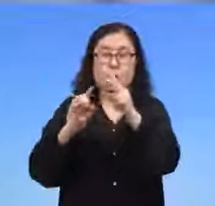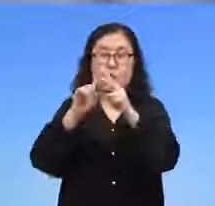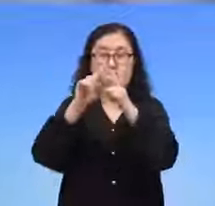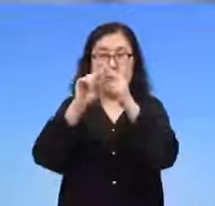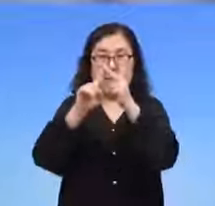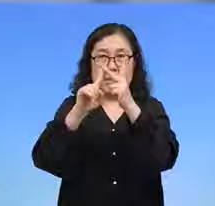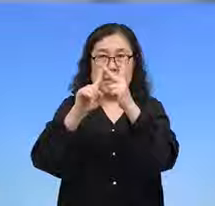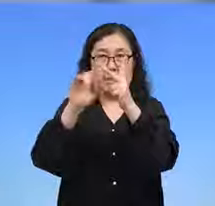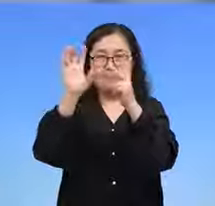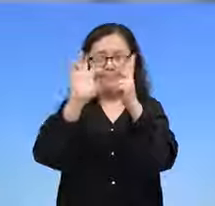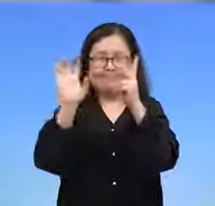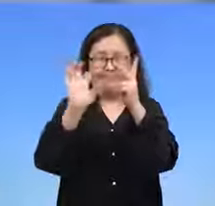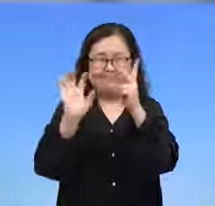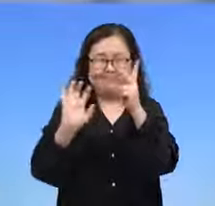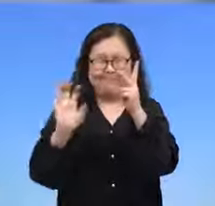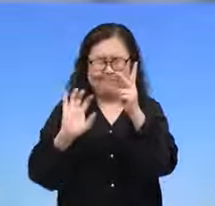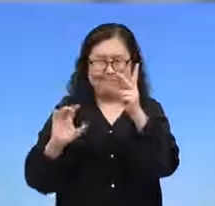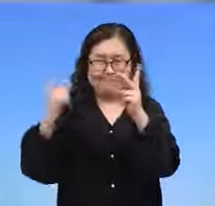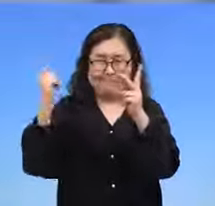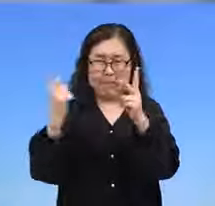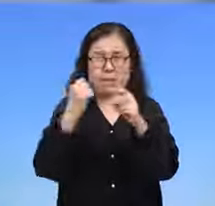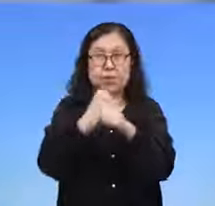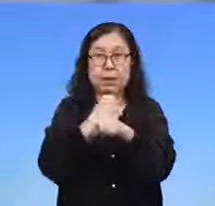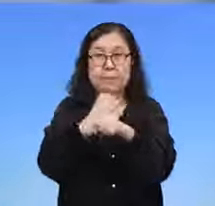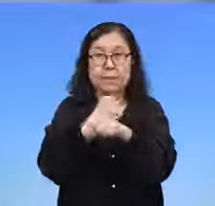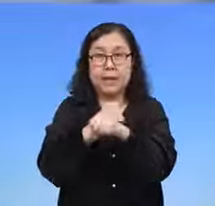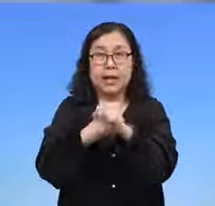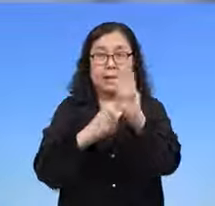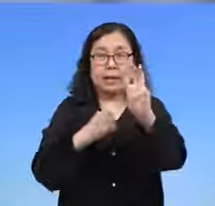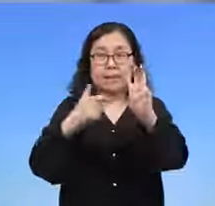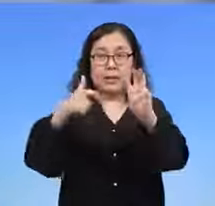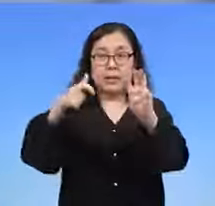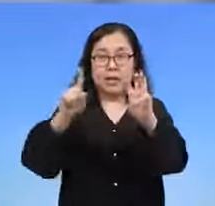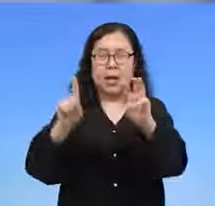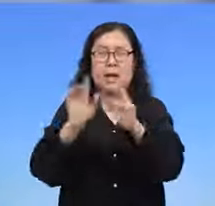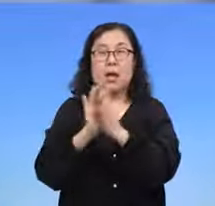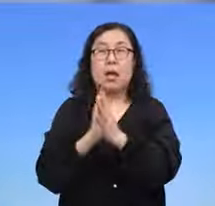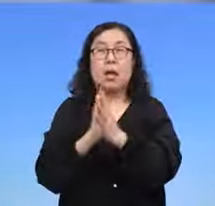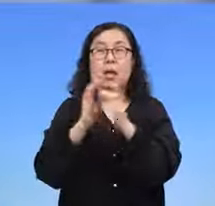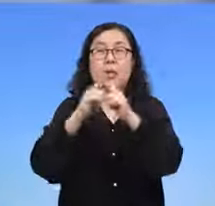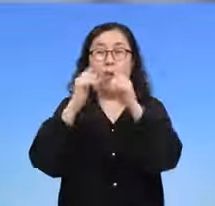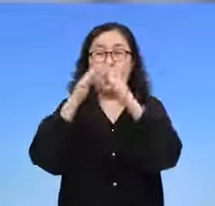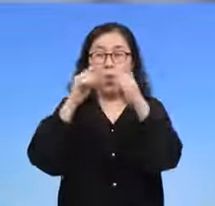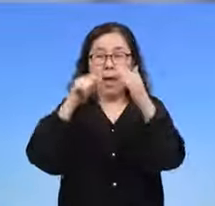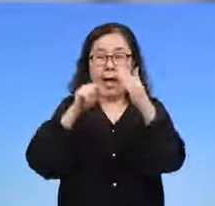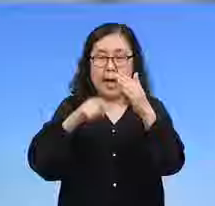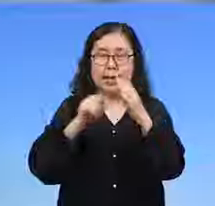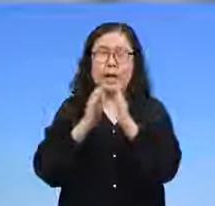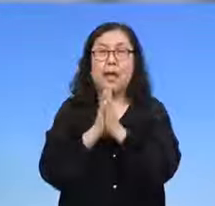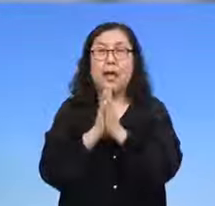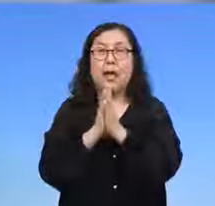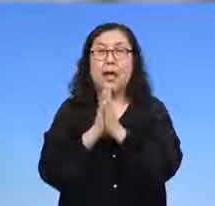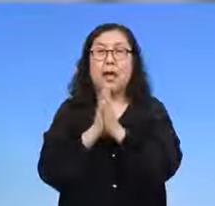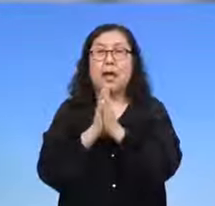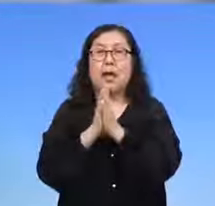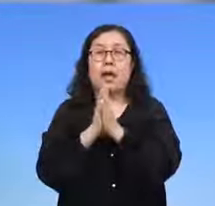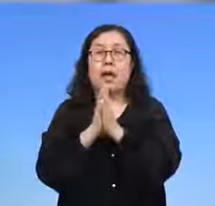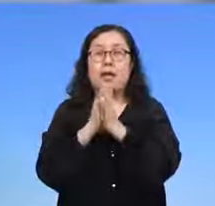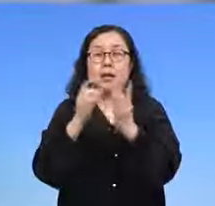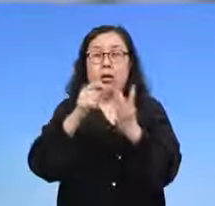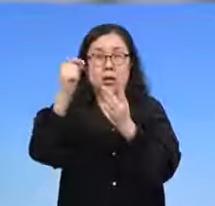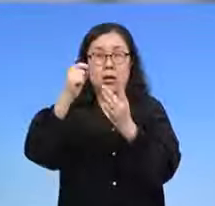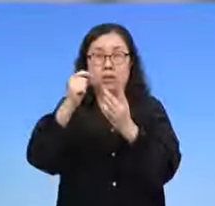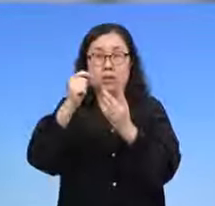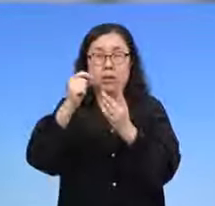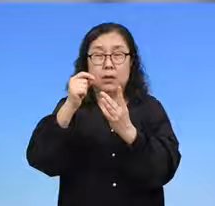두 가지가 있는데, 여러분이 30개 교회 안에 선정이 됐다고 이제 나는 뭐 그냥 목회 그냥 편하게